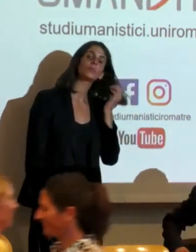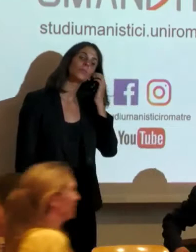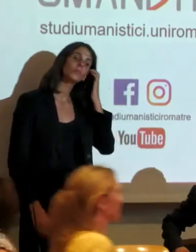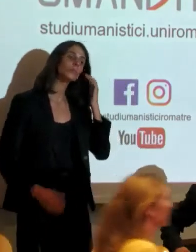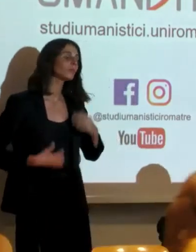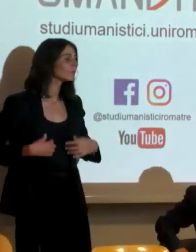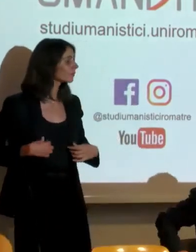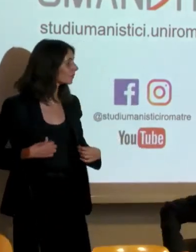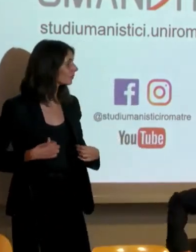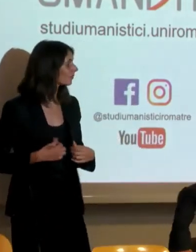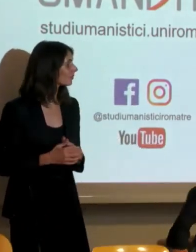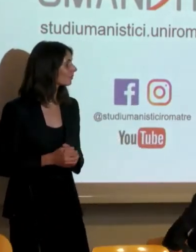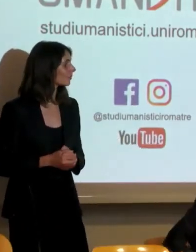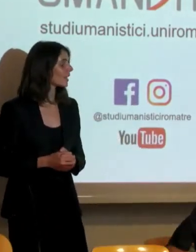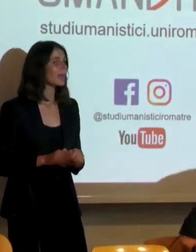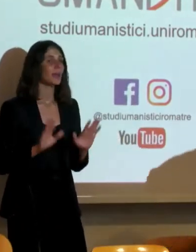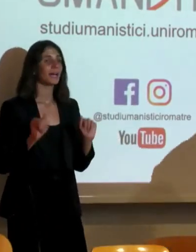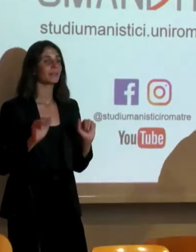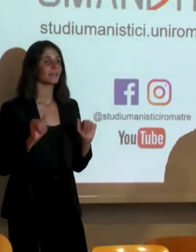Arrivederci.